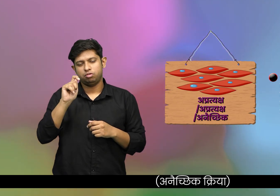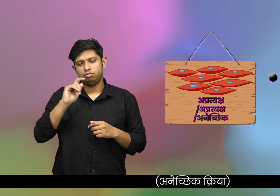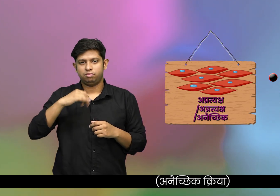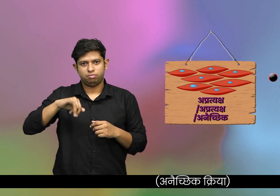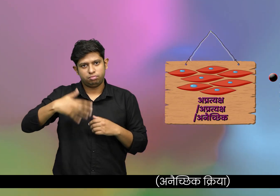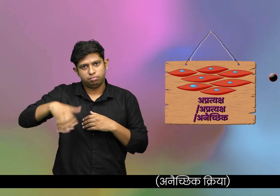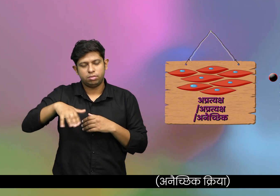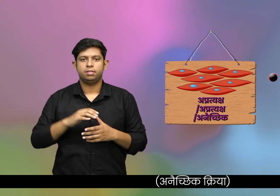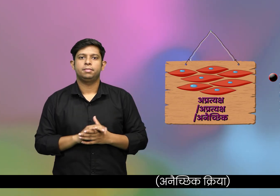अनैच्छिक क्रिया.